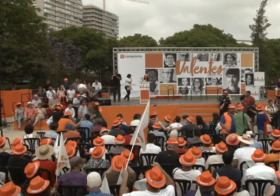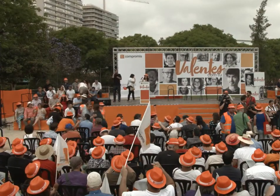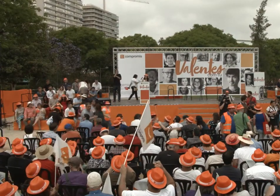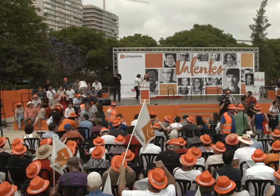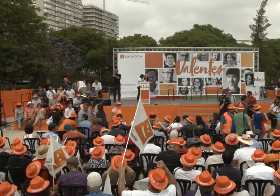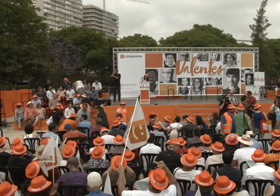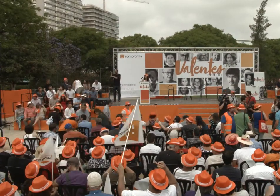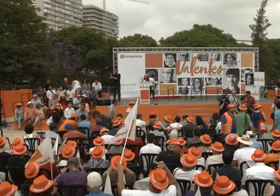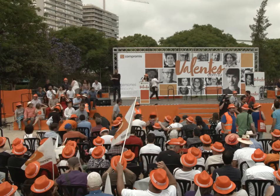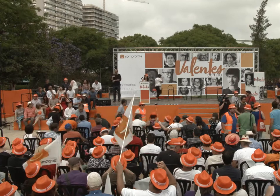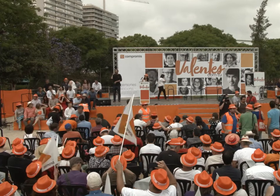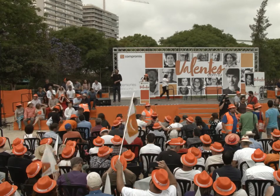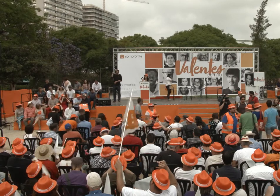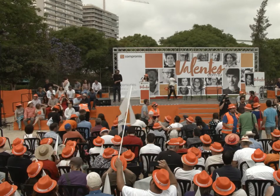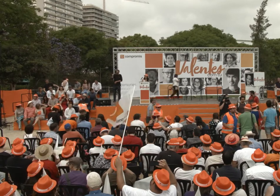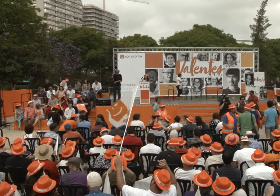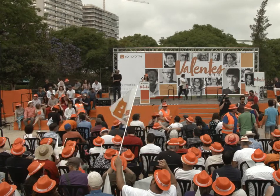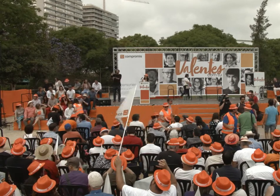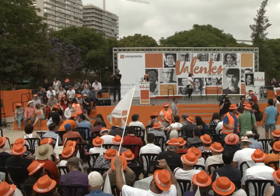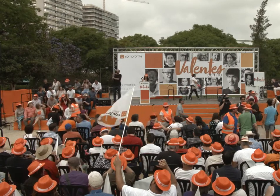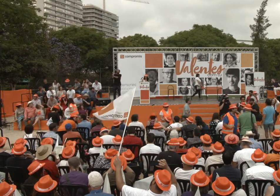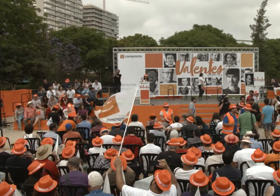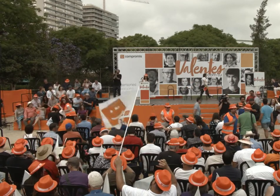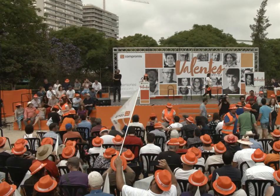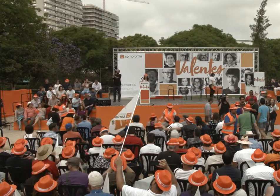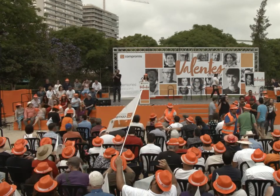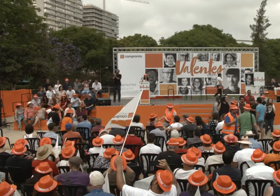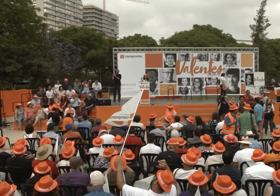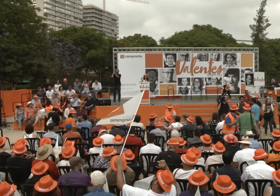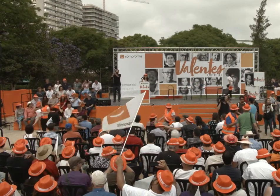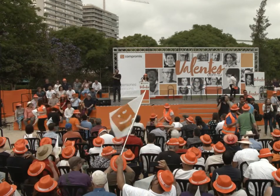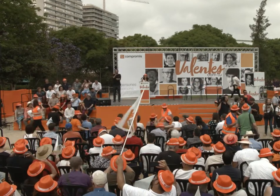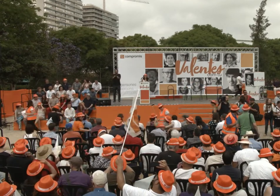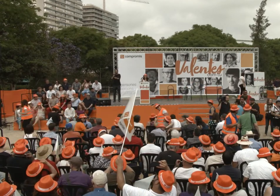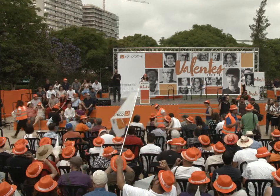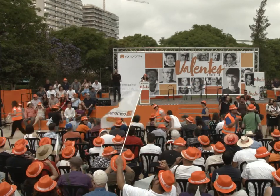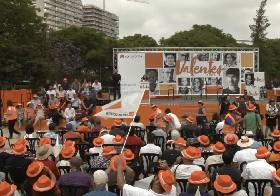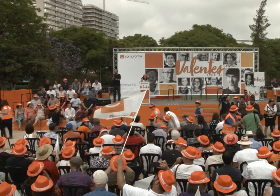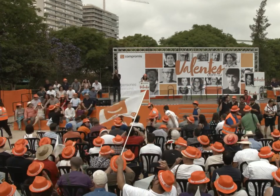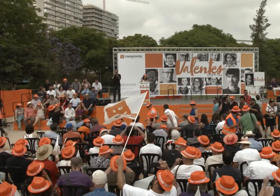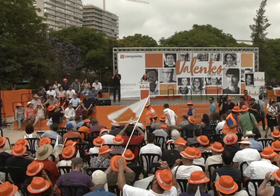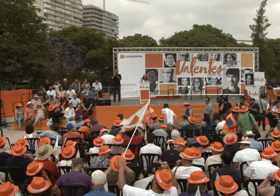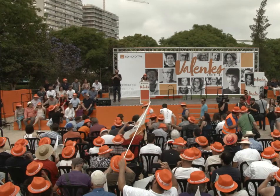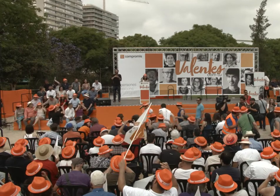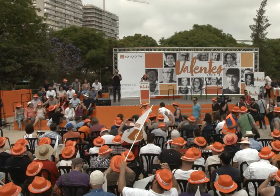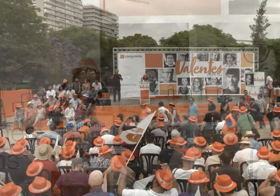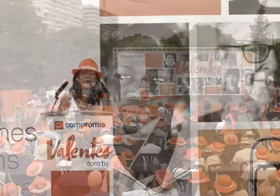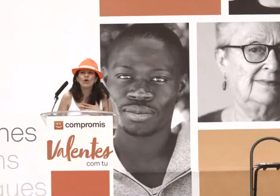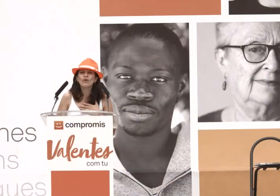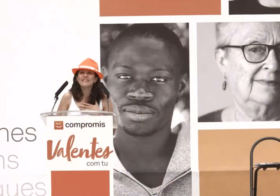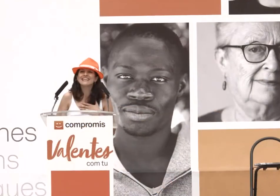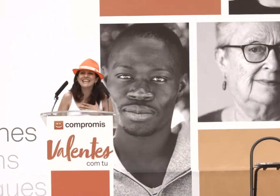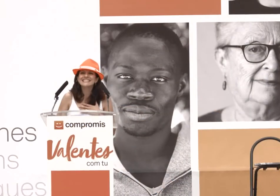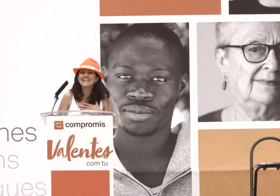arribat, allí estem defensant millorar la vida de les persones. Perquè, com diu la nostra cançó, som la